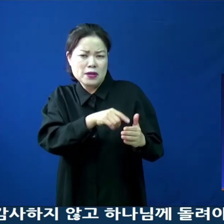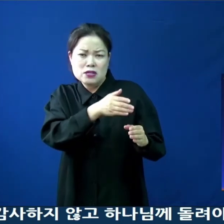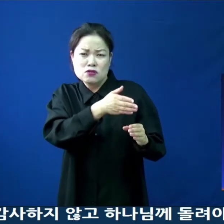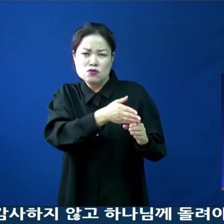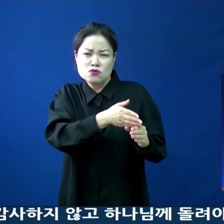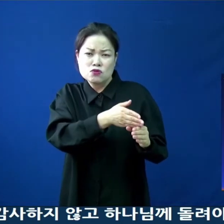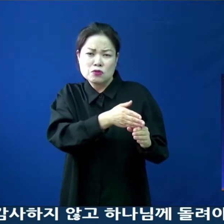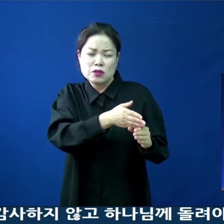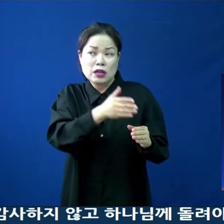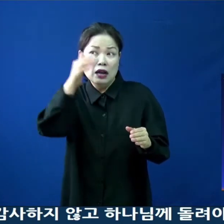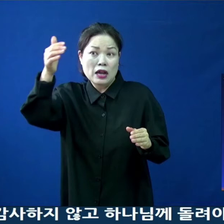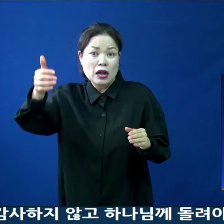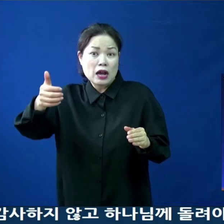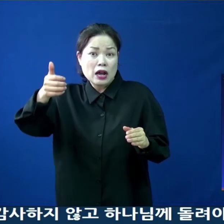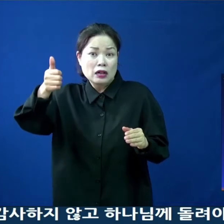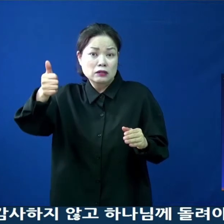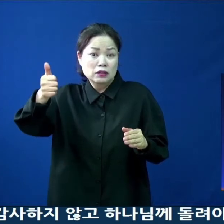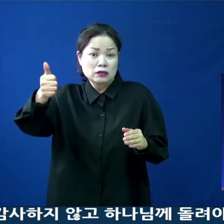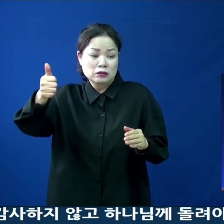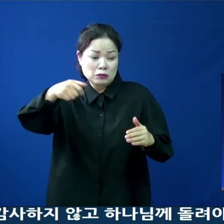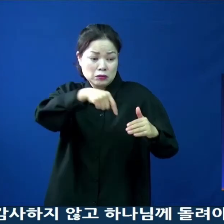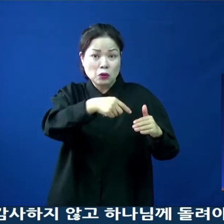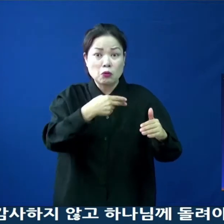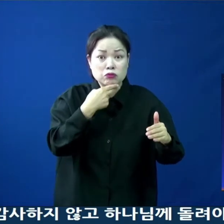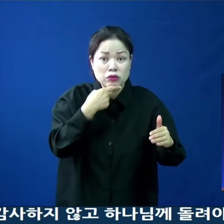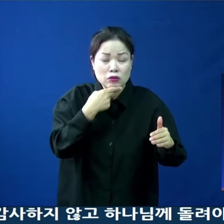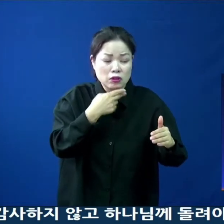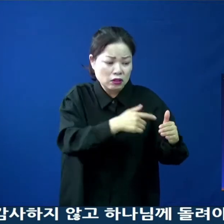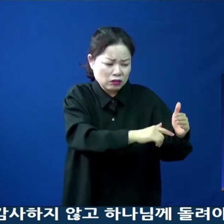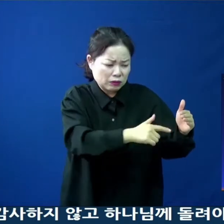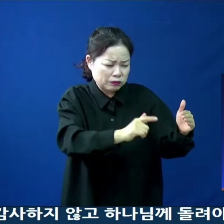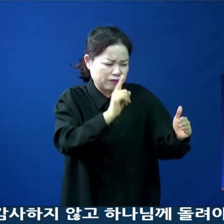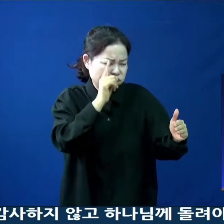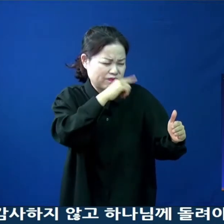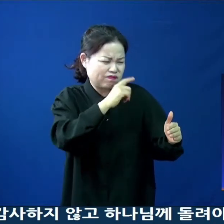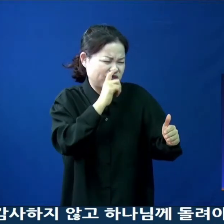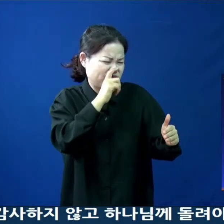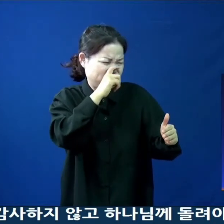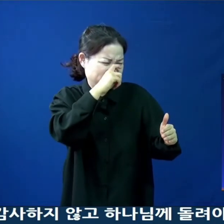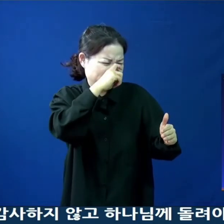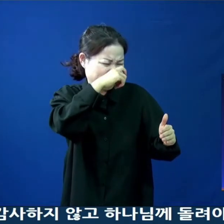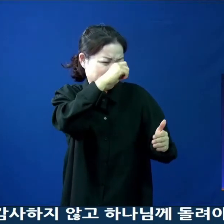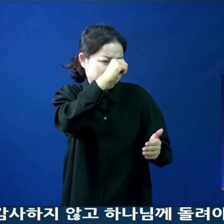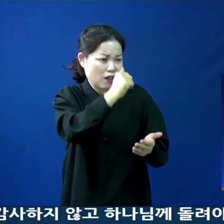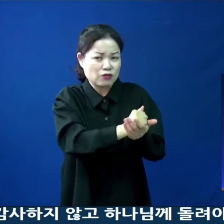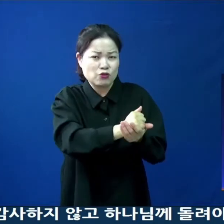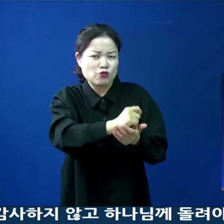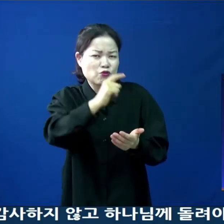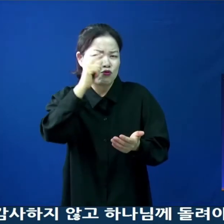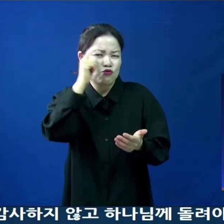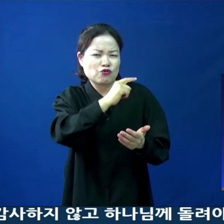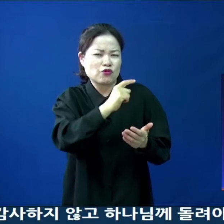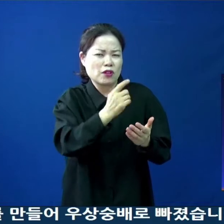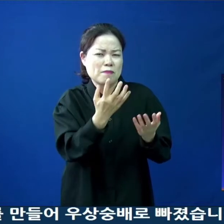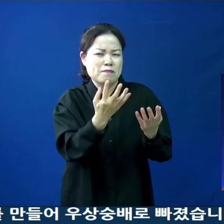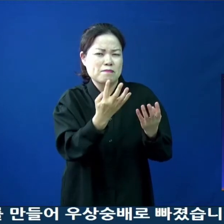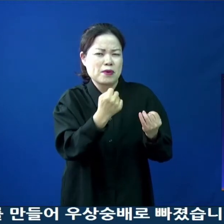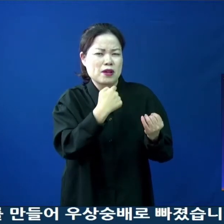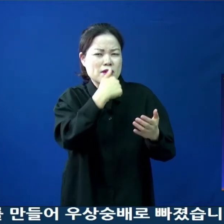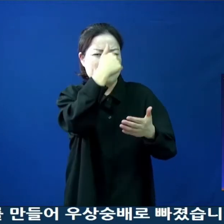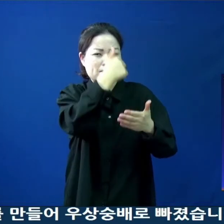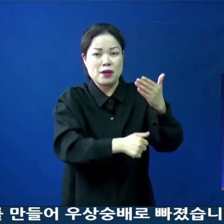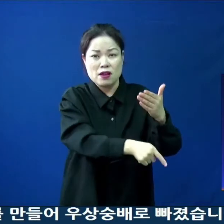중심에 하나님이 없어서 여러 가지 추악한 죄들을 짓게 되었다라고 고발하고